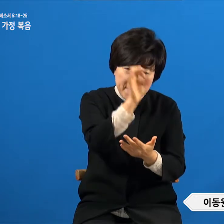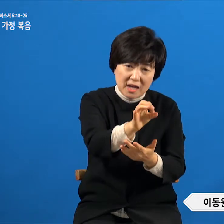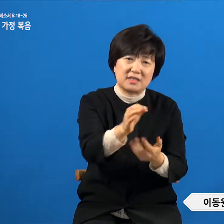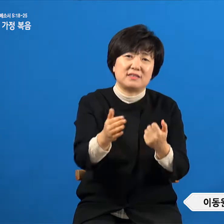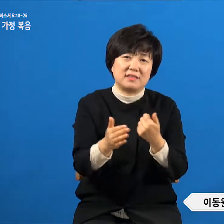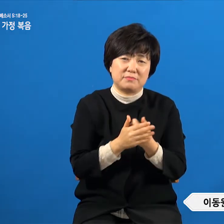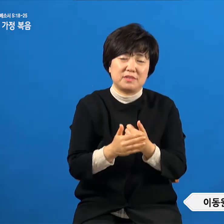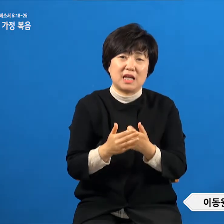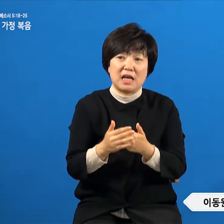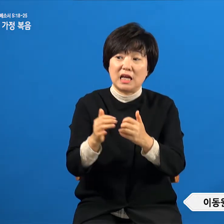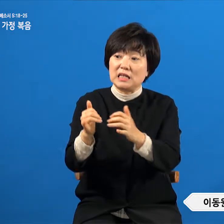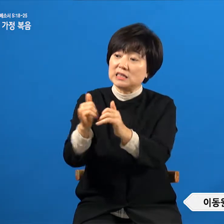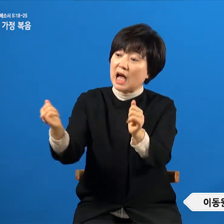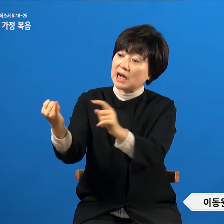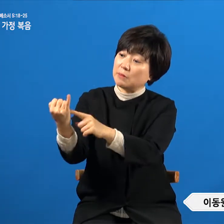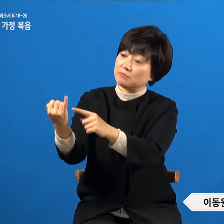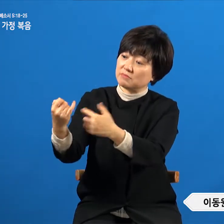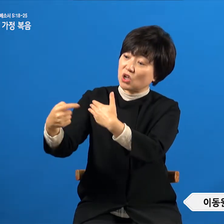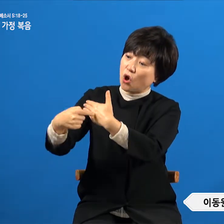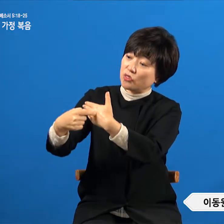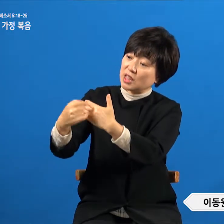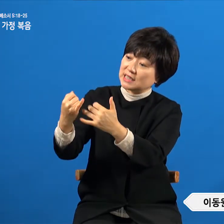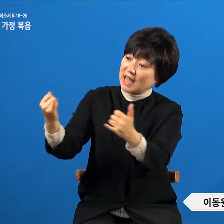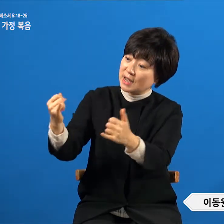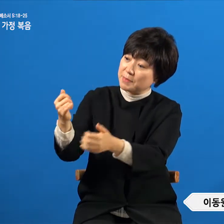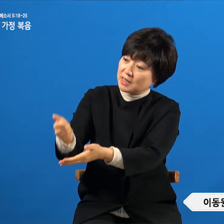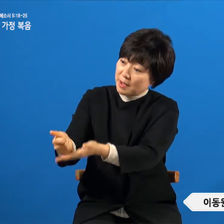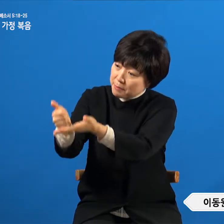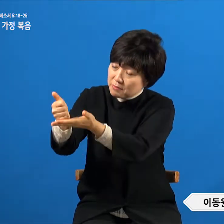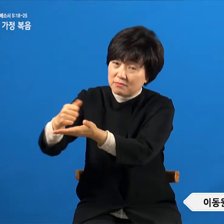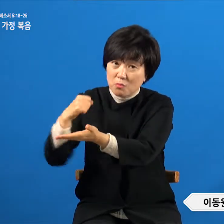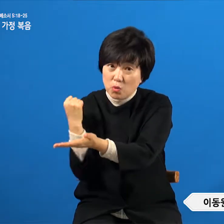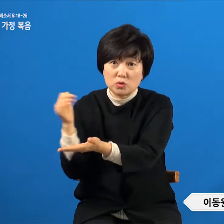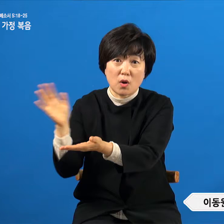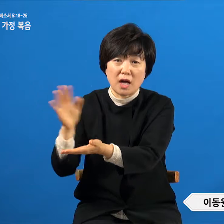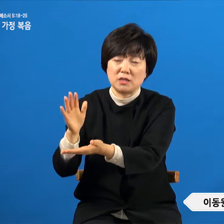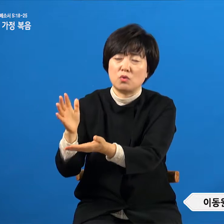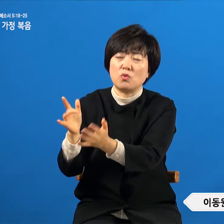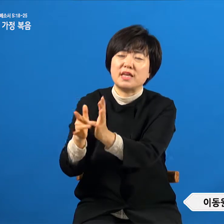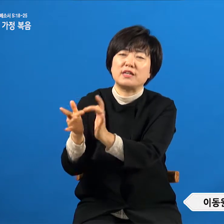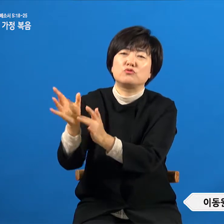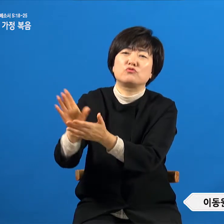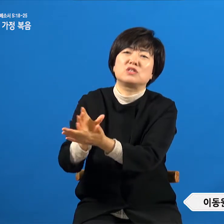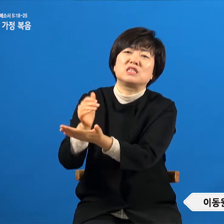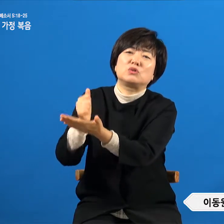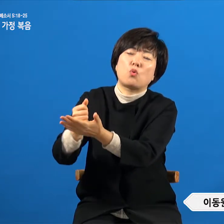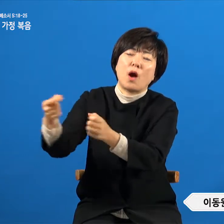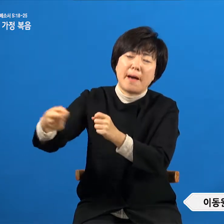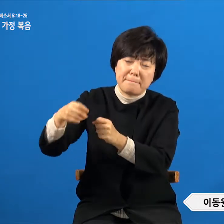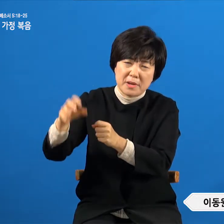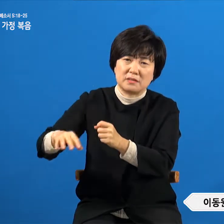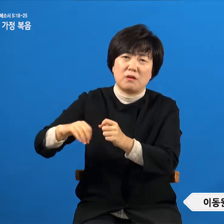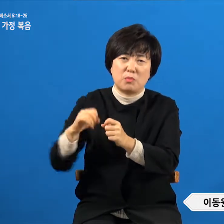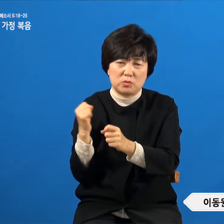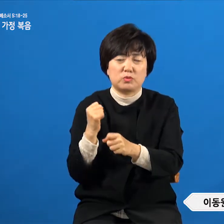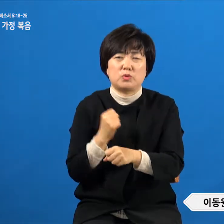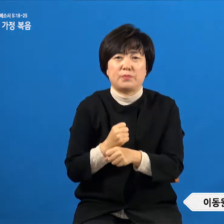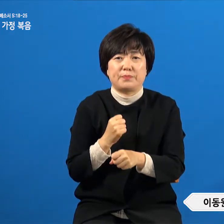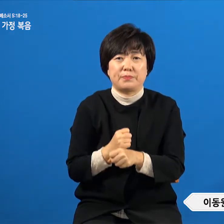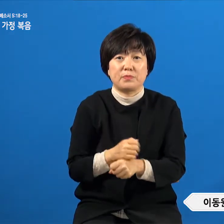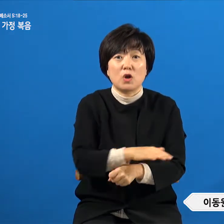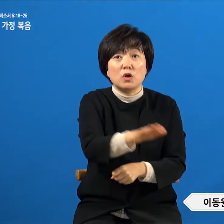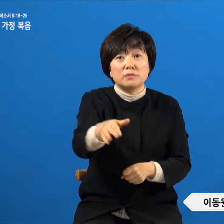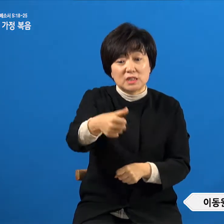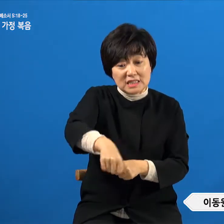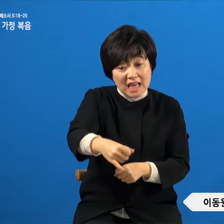아니라고, 그것은 죽게 하듯 그 그리스도를 향한 우리들의 복종의 모습인 것입니다. 오늘 우리